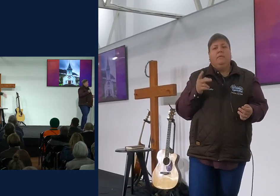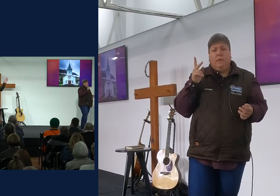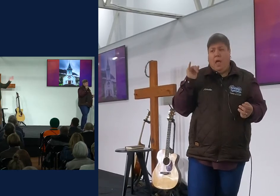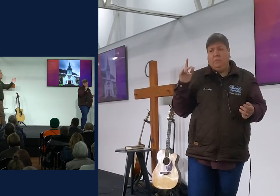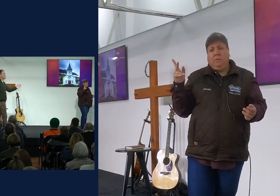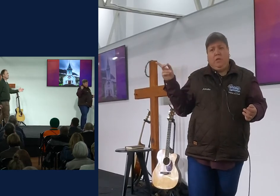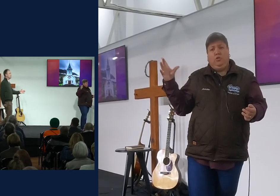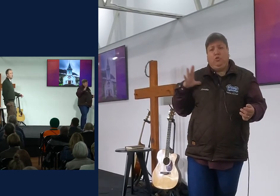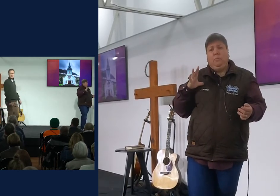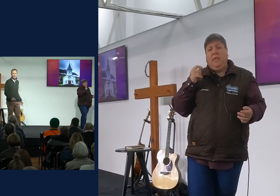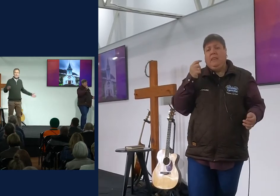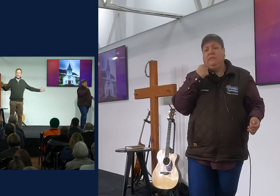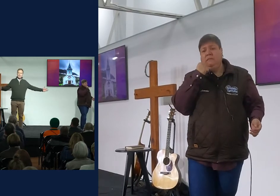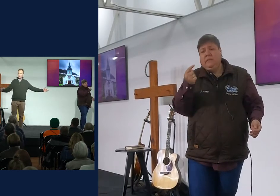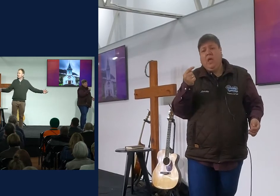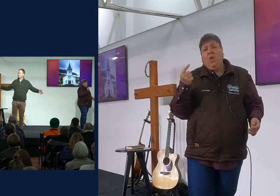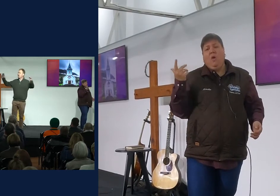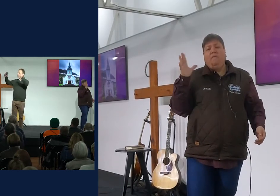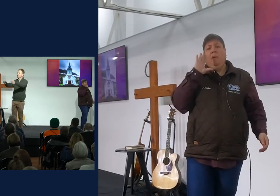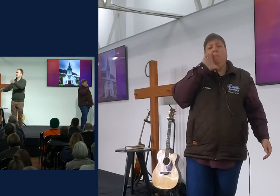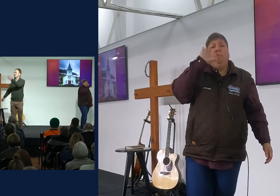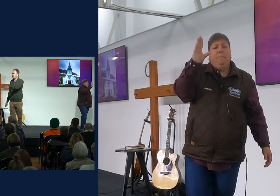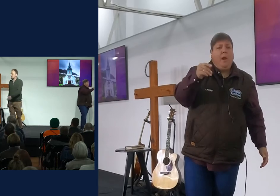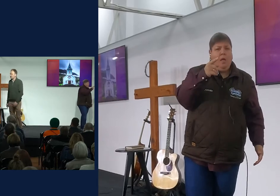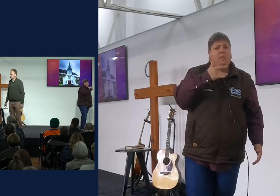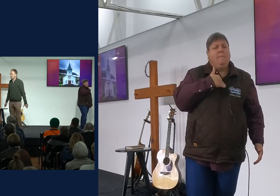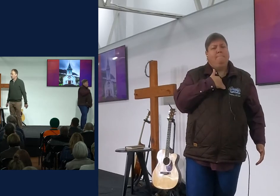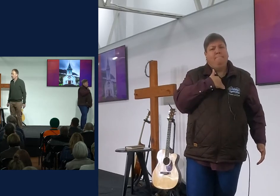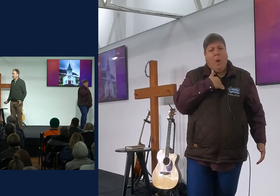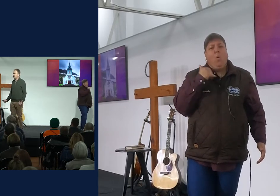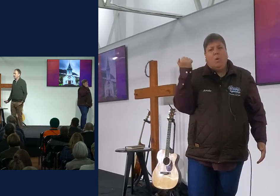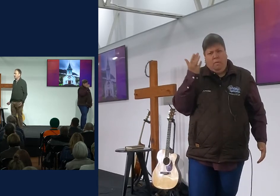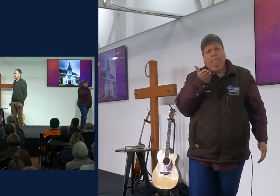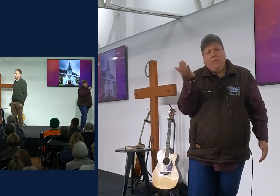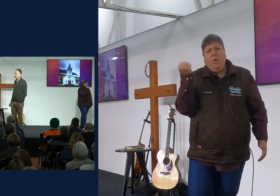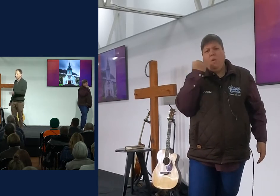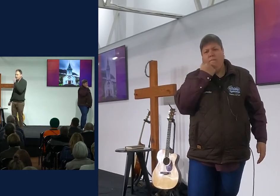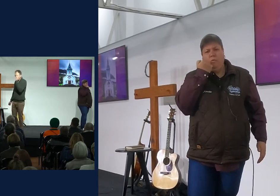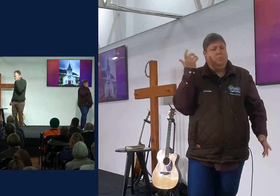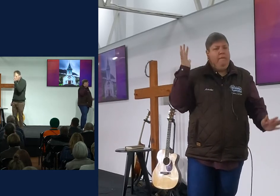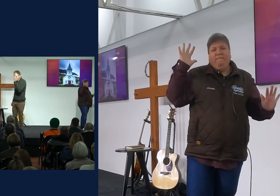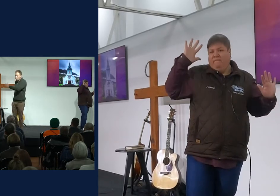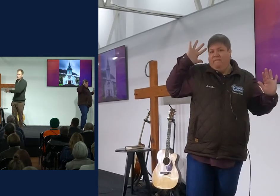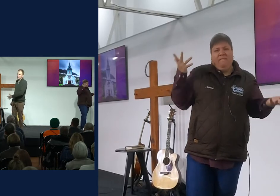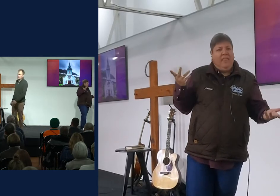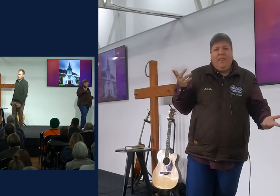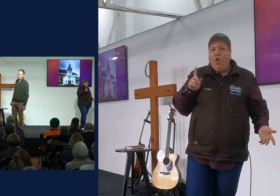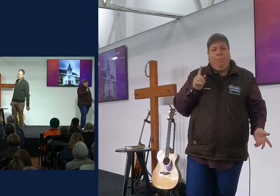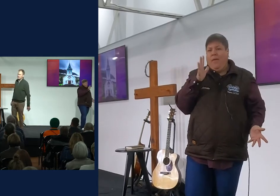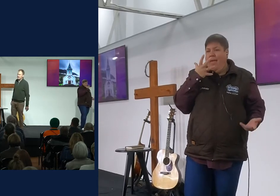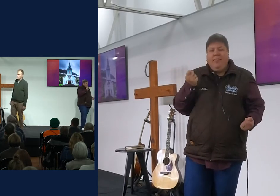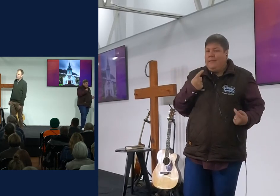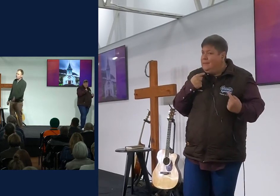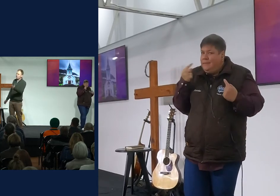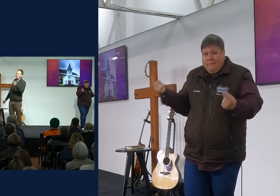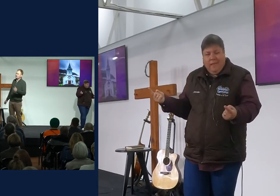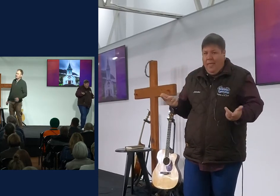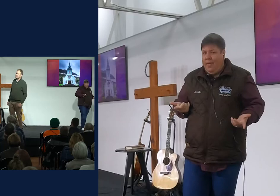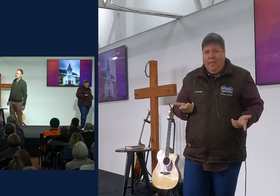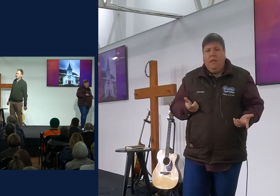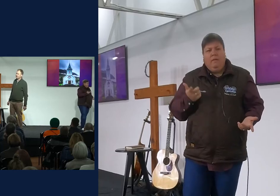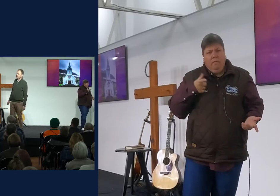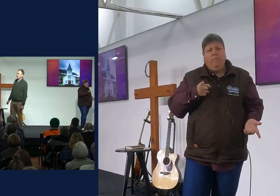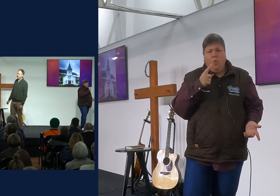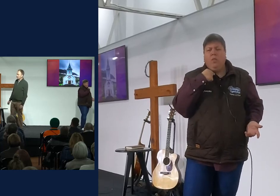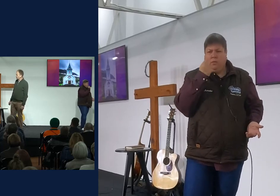jammer sê, daar het ek iets gedoen, daar het ek hier nog iets vir jou gesê, wat jou seer gemaakt het, en ek weet dit nog meer sê, want jy het nog nie die moed gehad, om het vir my te sê, maar ek wil volgend